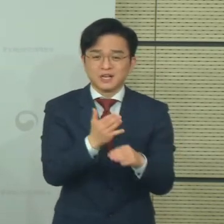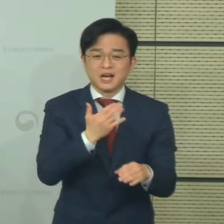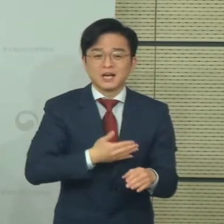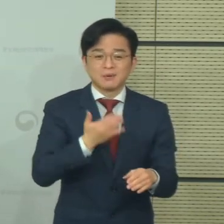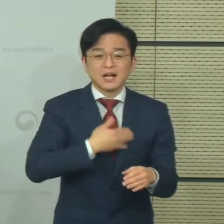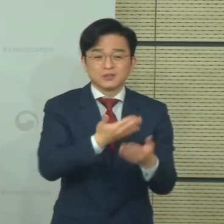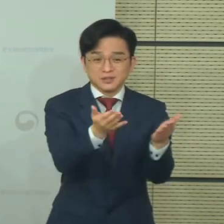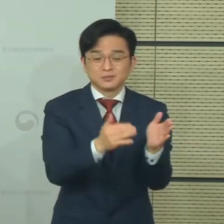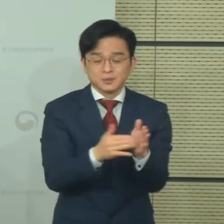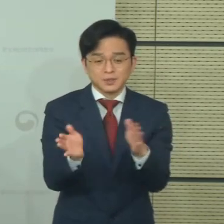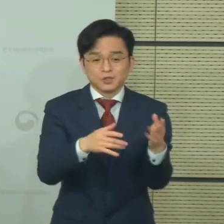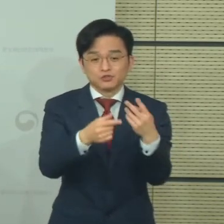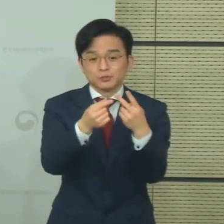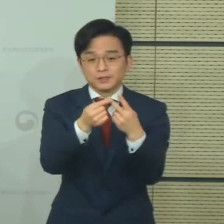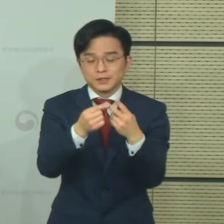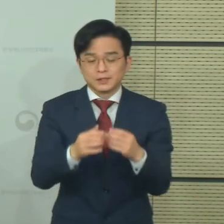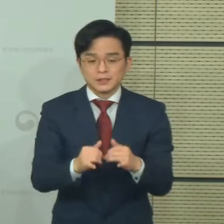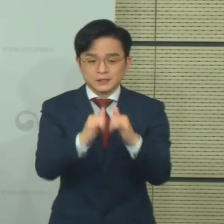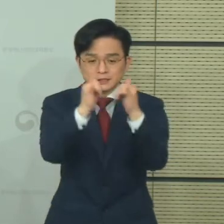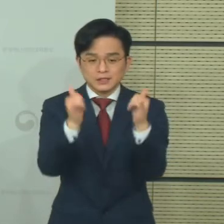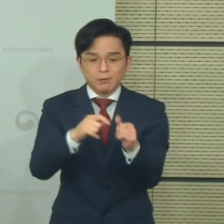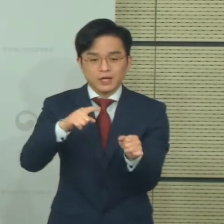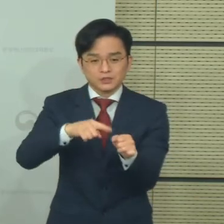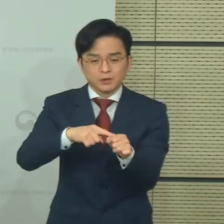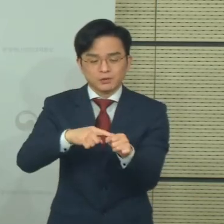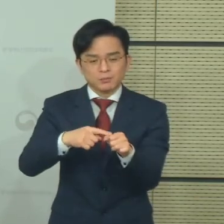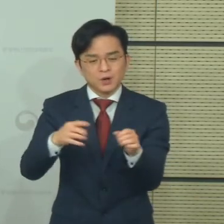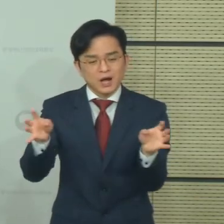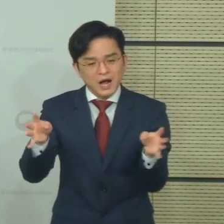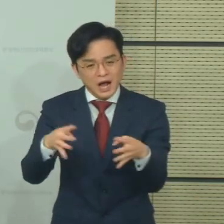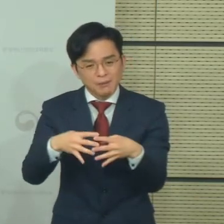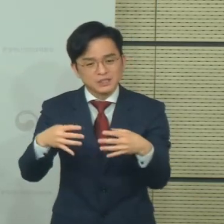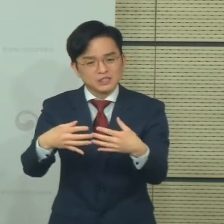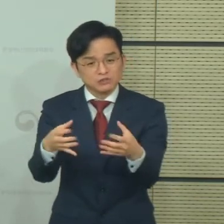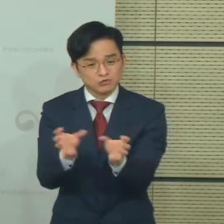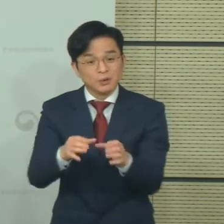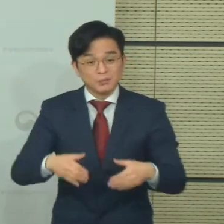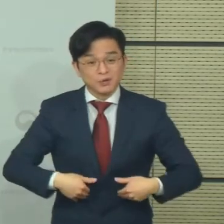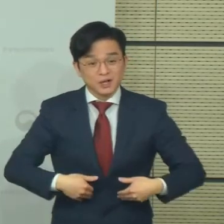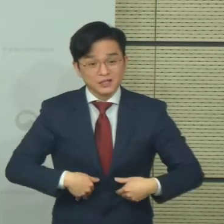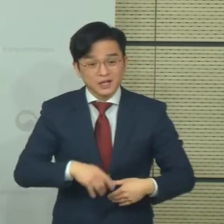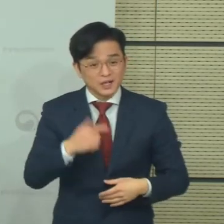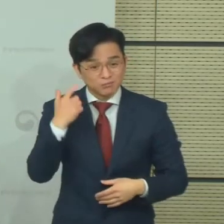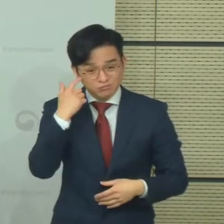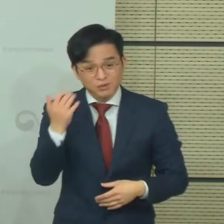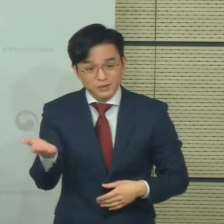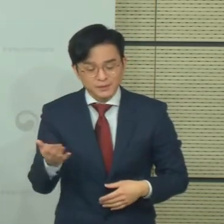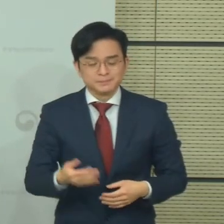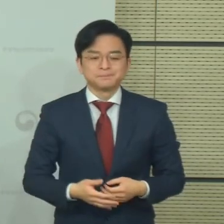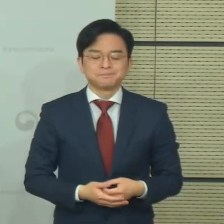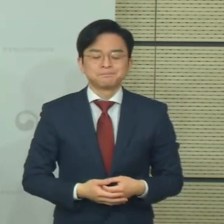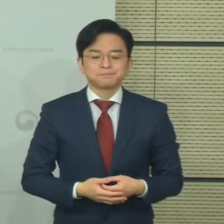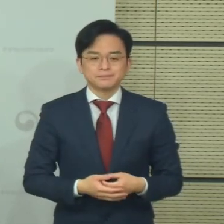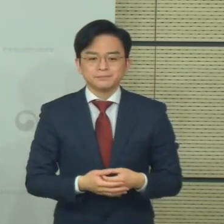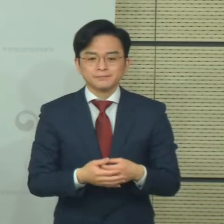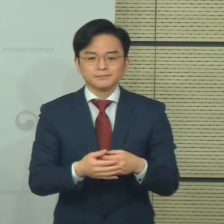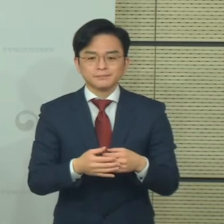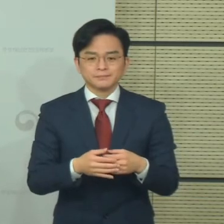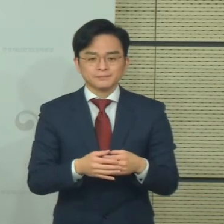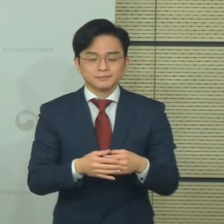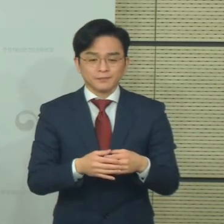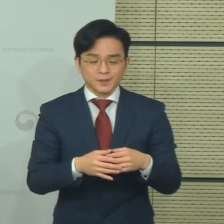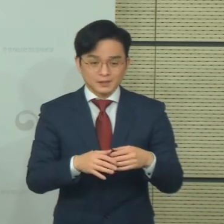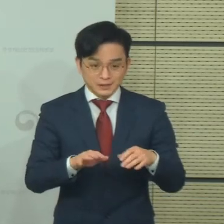이 2주간의 사회적 거리두기, 강화된 사회적 거리두기를 하면서 아마 앞으로 이제 지속적인 생활